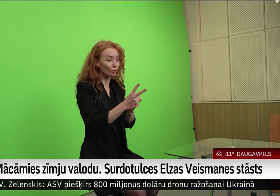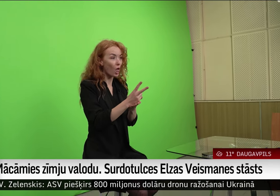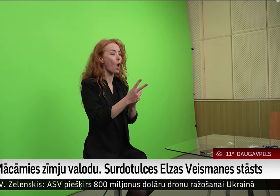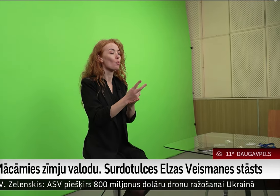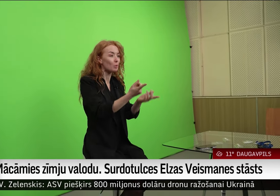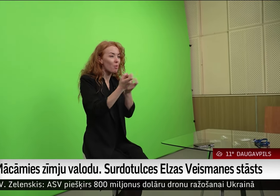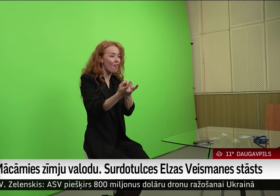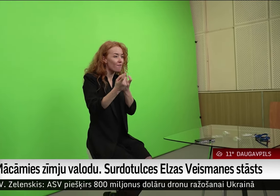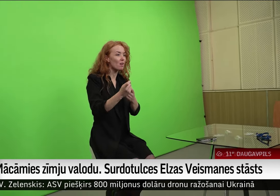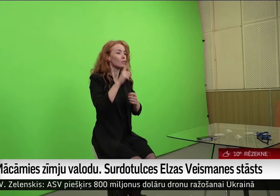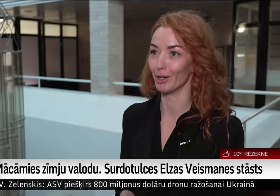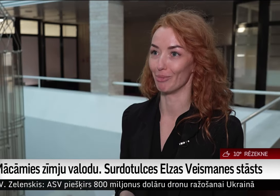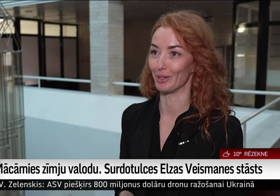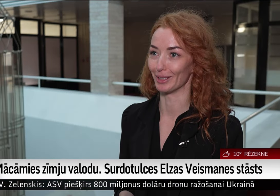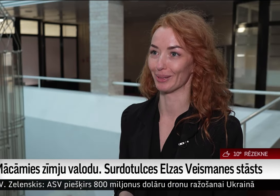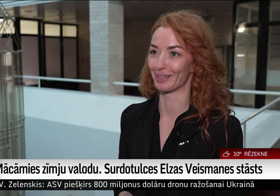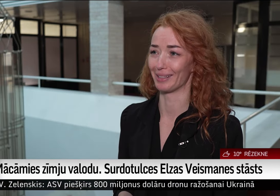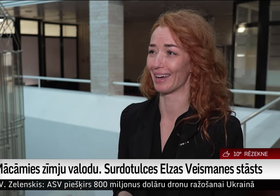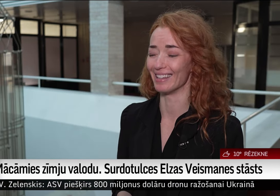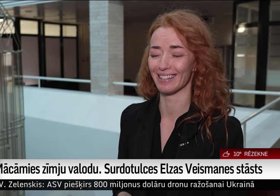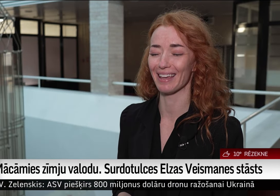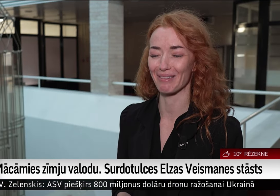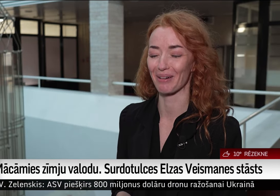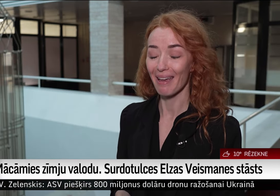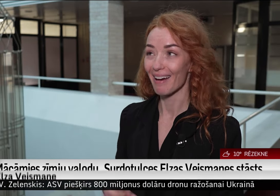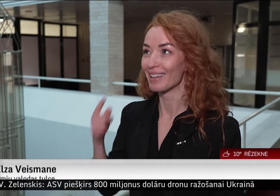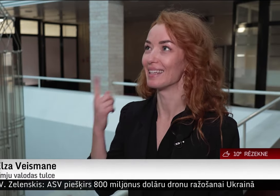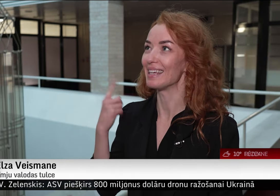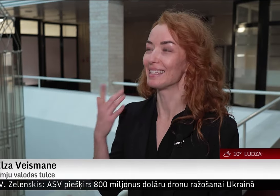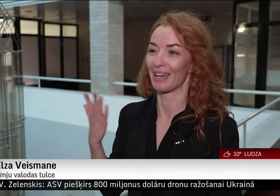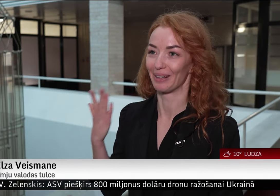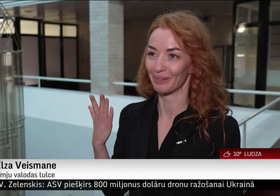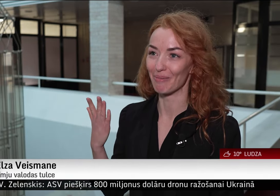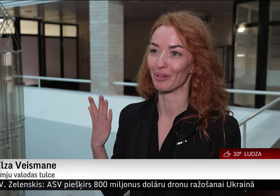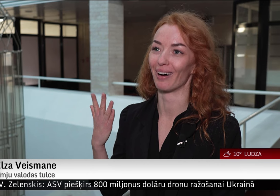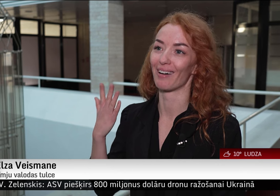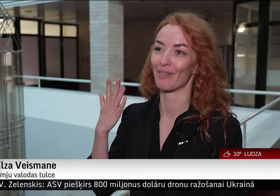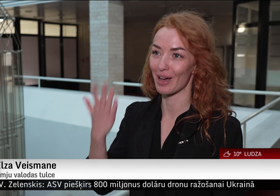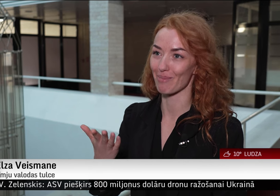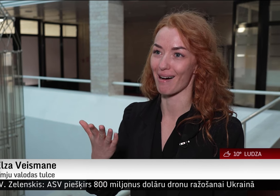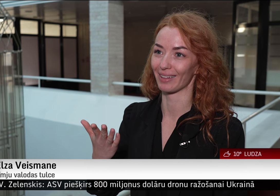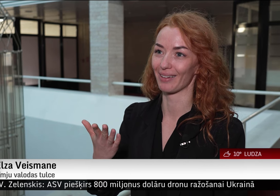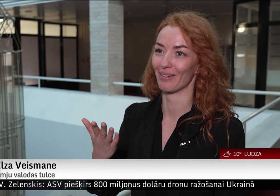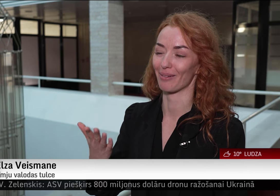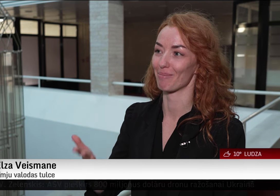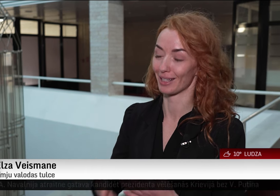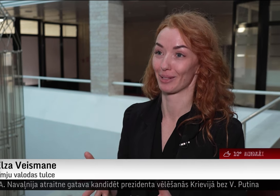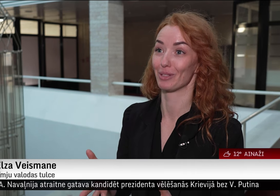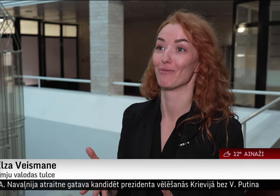super zīmju valoda. Man ir bijušas situācijas, ka es nevaru izteikt domu verbāli, bet es esmu zīmju